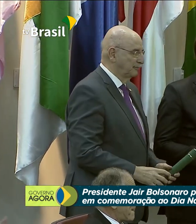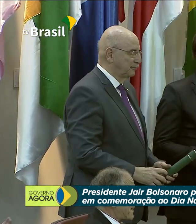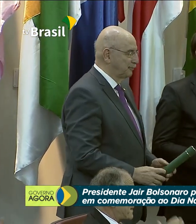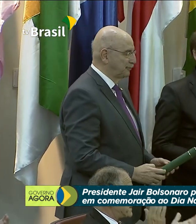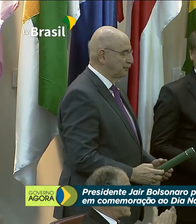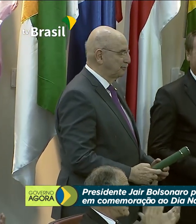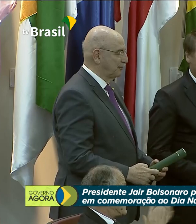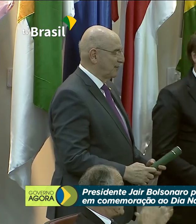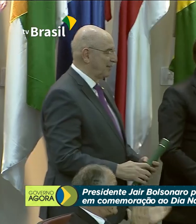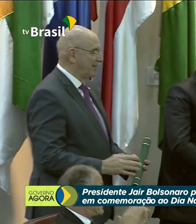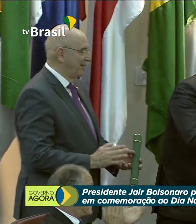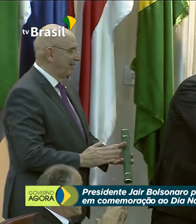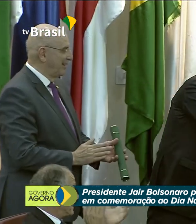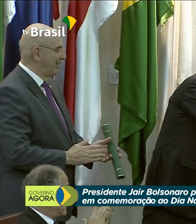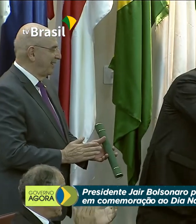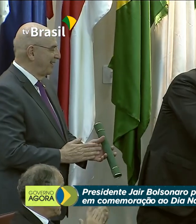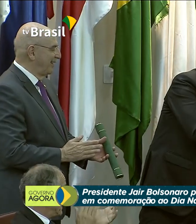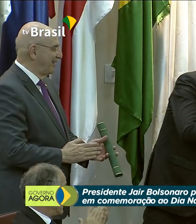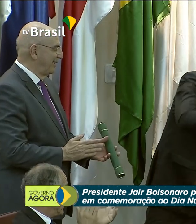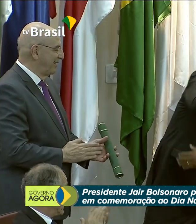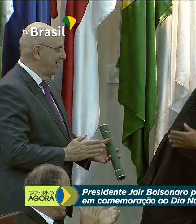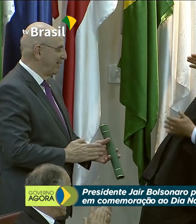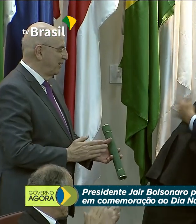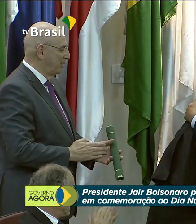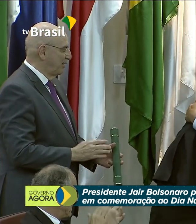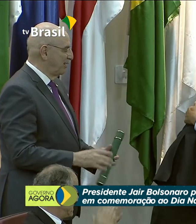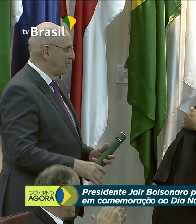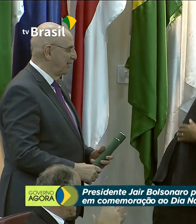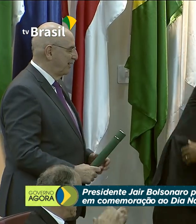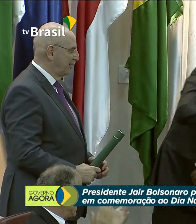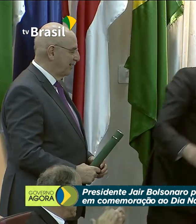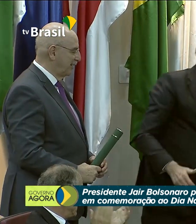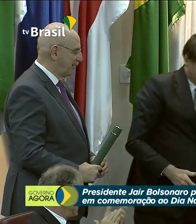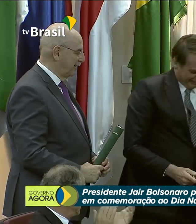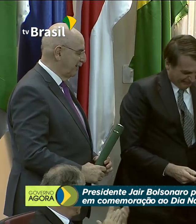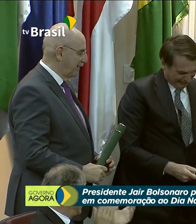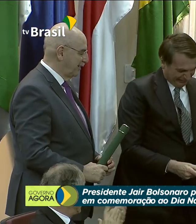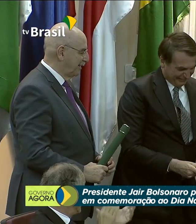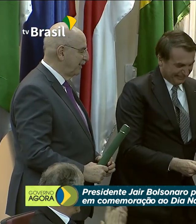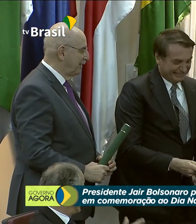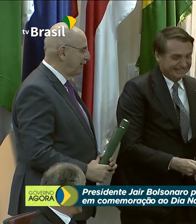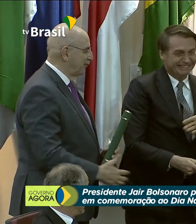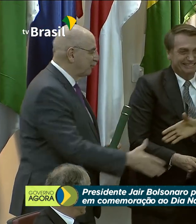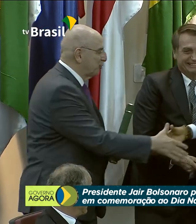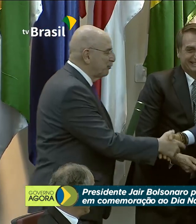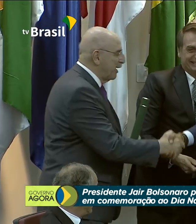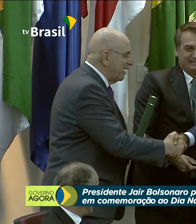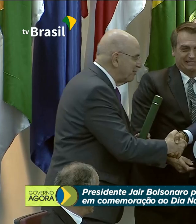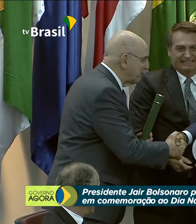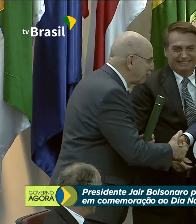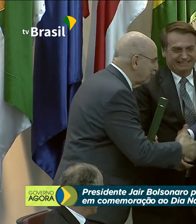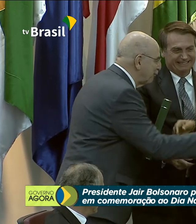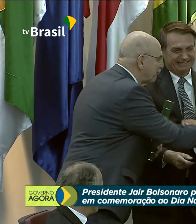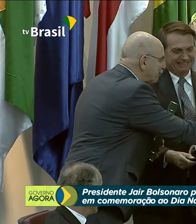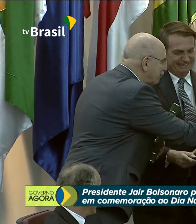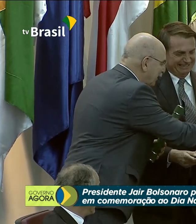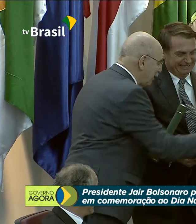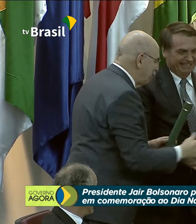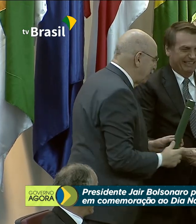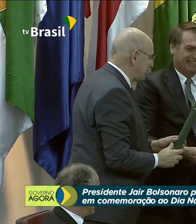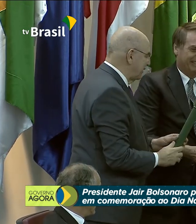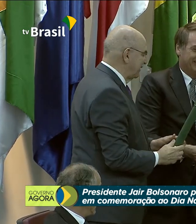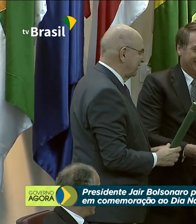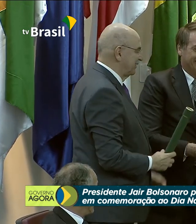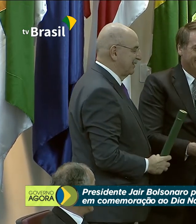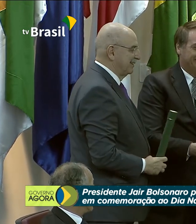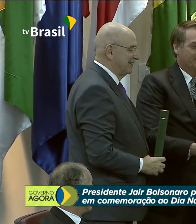do Campo, interior paulista, no dia 12 de janeiro de 1968. Jogando como volante, foi um dos grandes